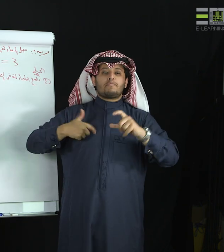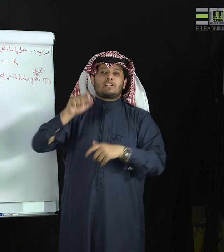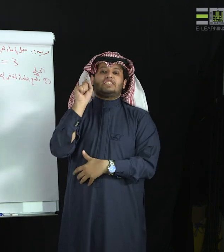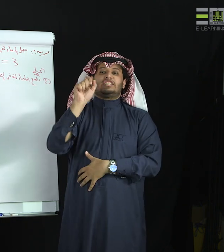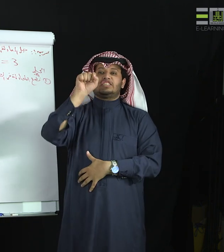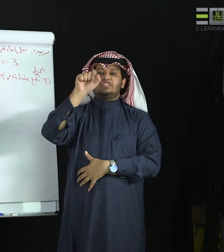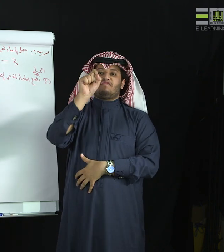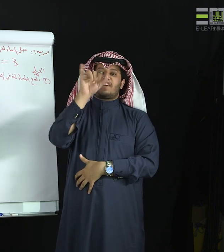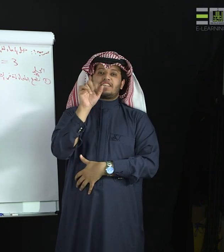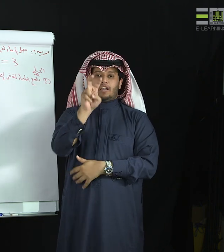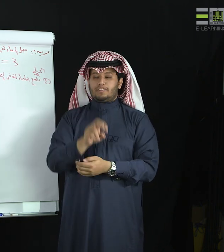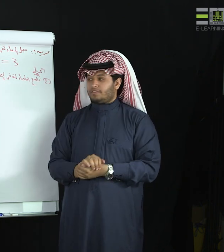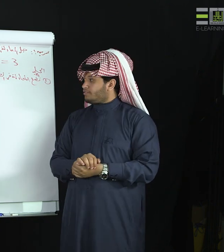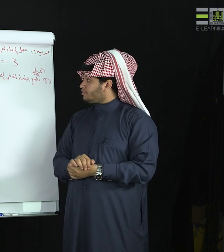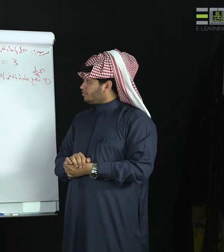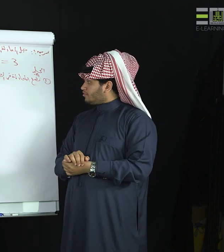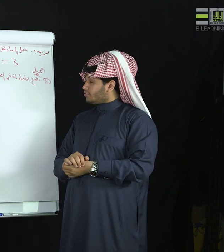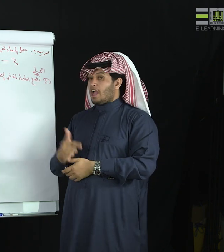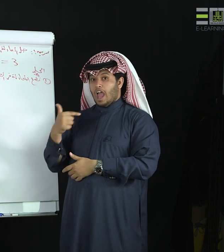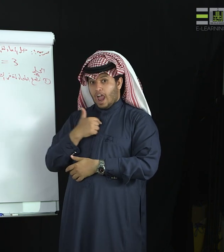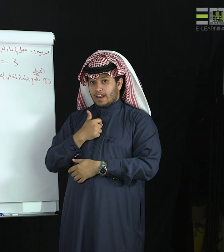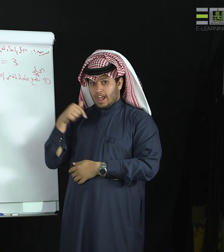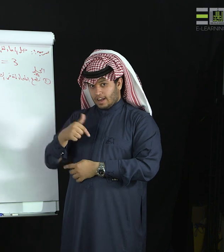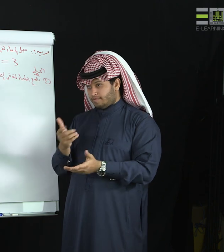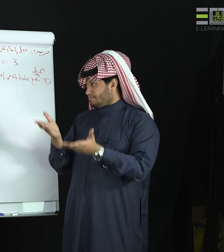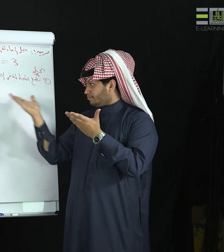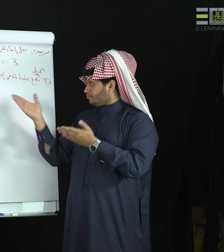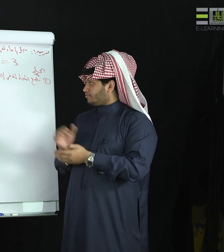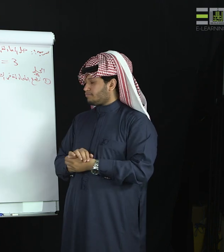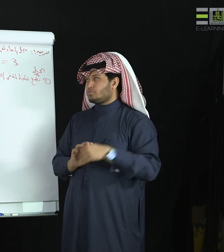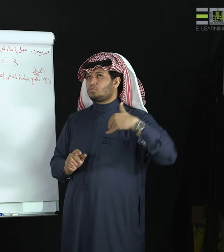الصفرية، فيكون عندي